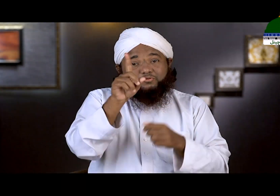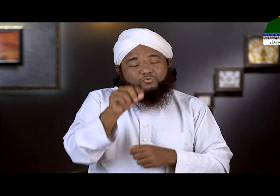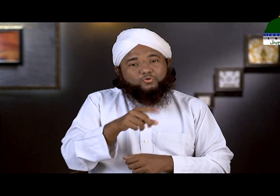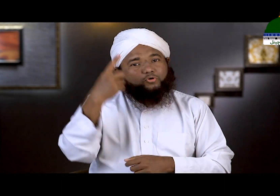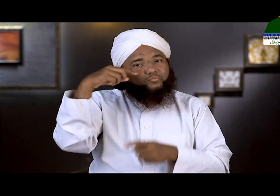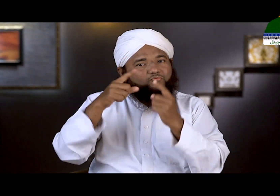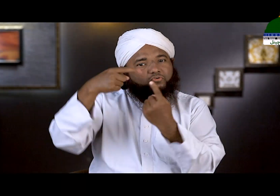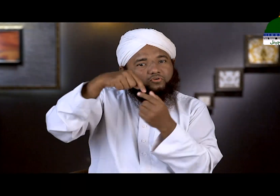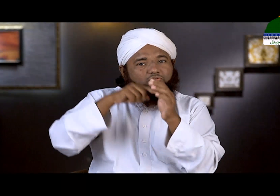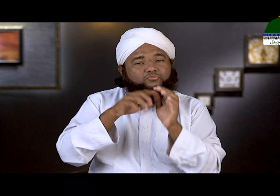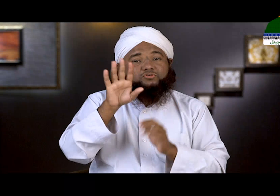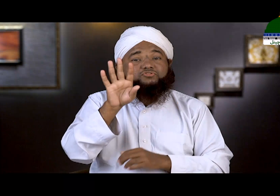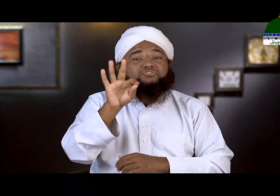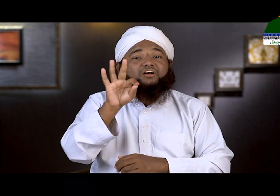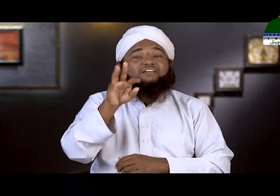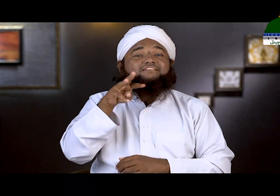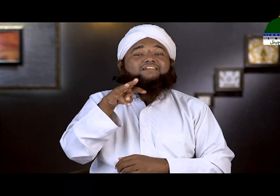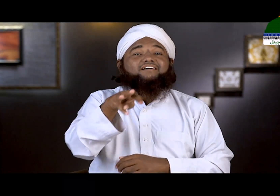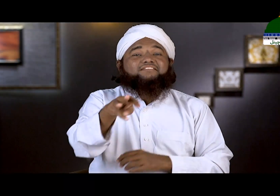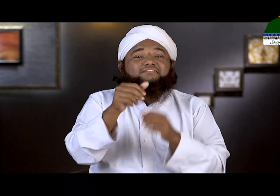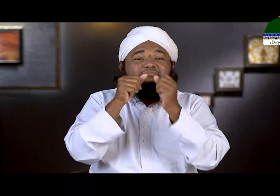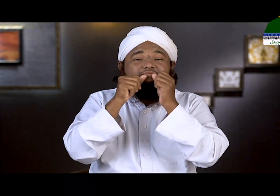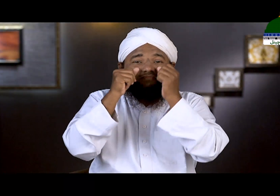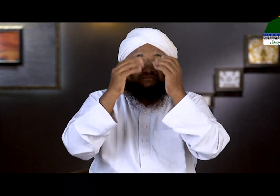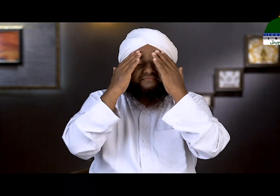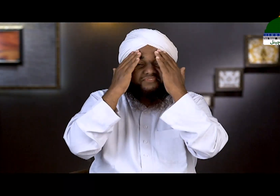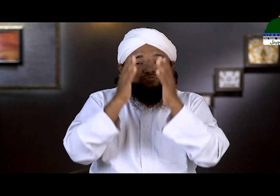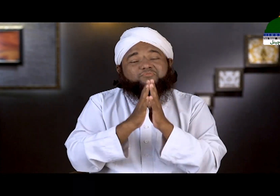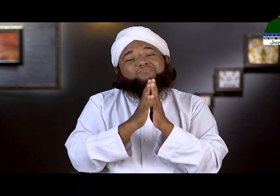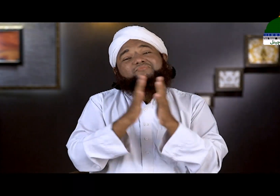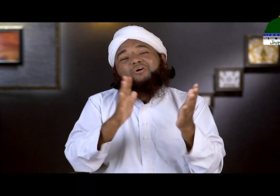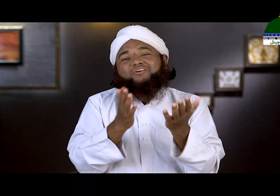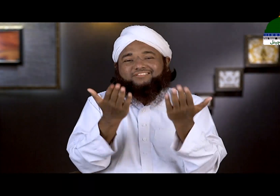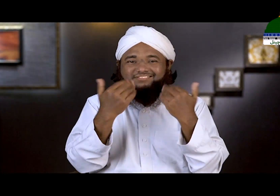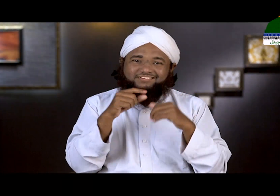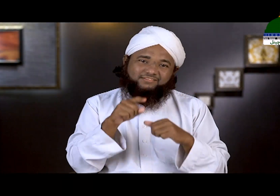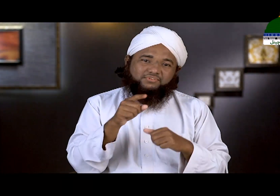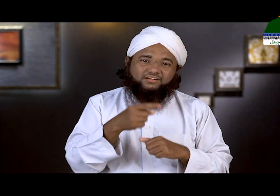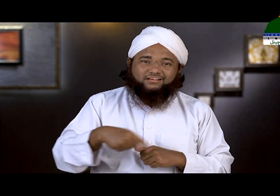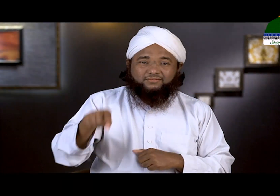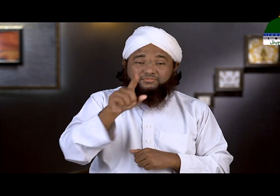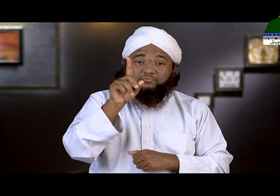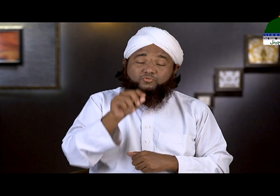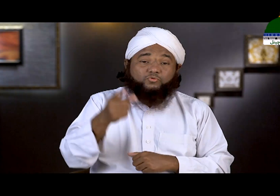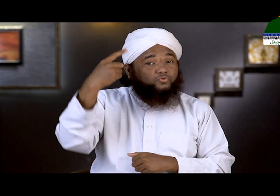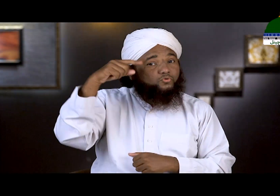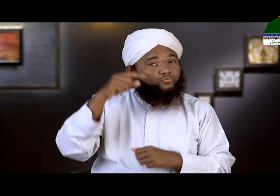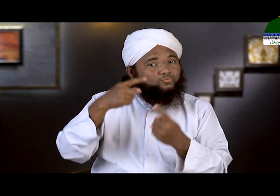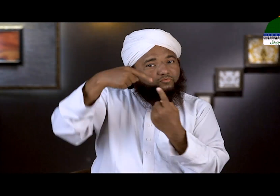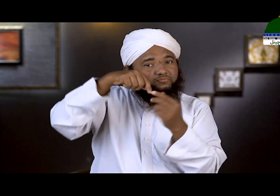آتا ہے آپ روزانہ 40,000 بار درود شریف پڑھا کرتے تھے۔ فرماتے ہیں ہمارا معمول ہے